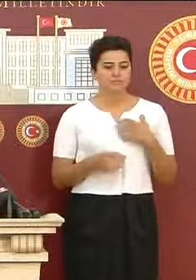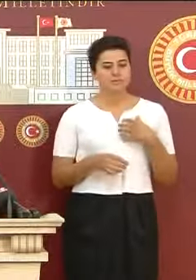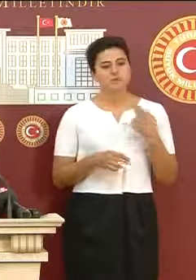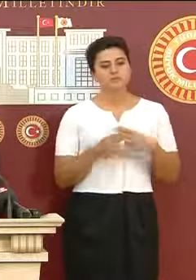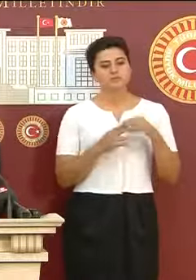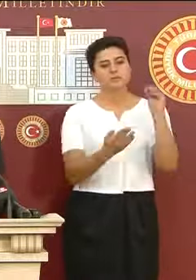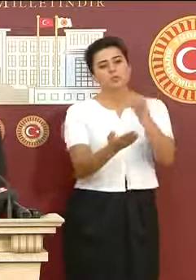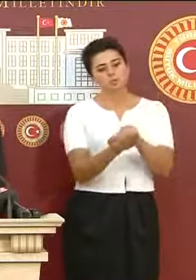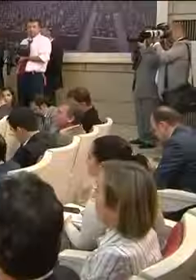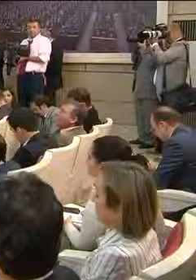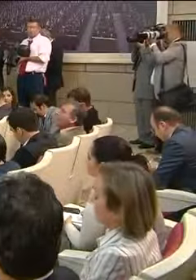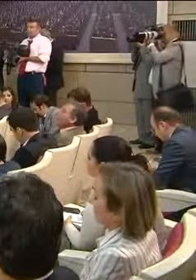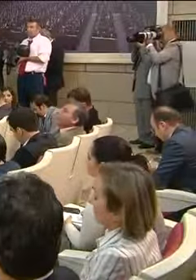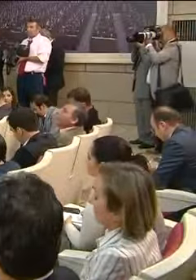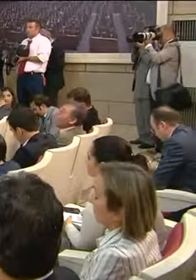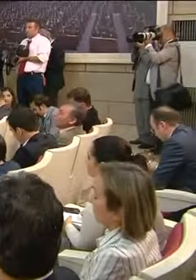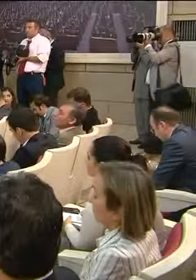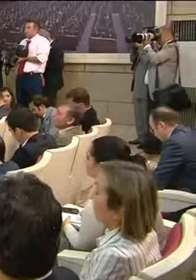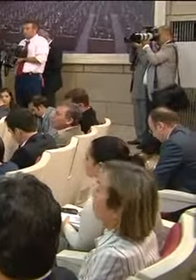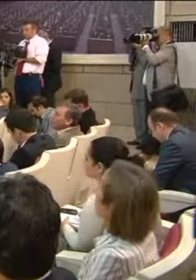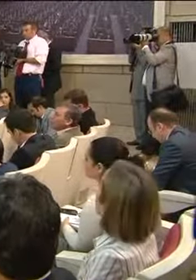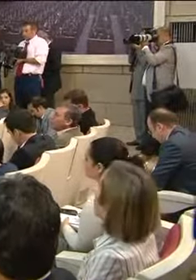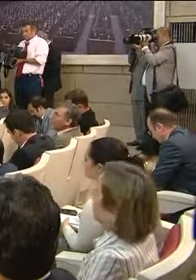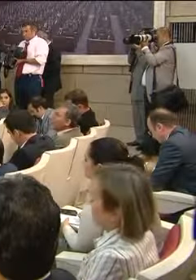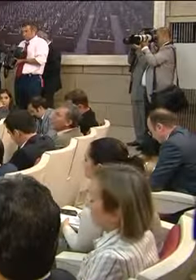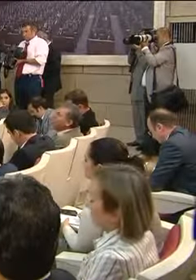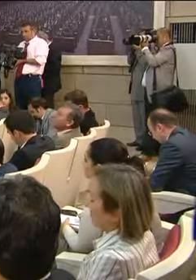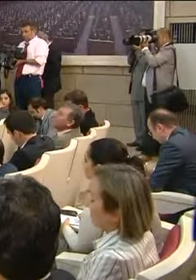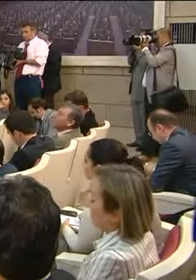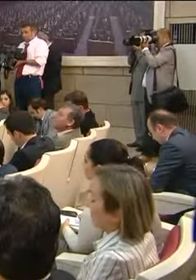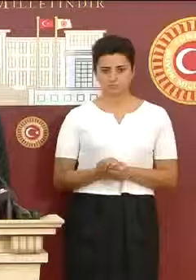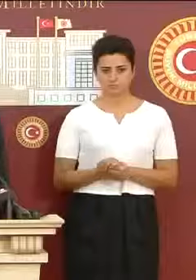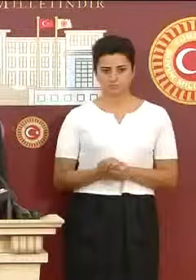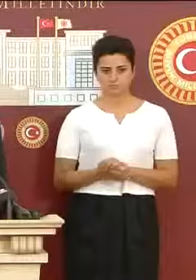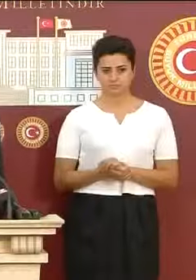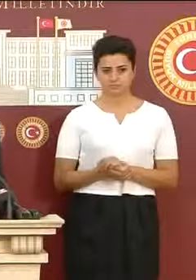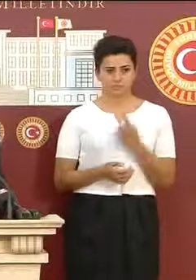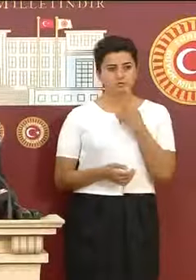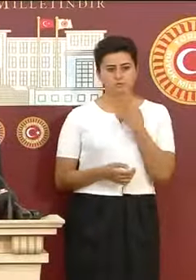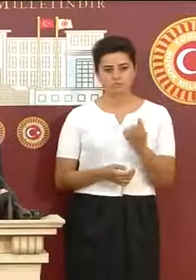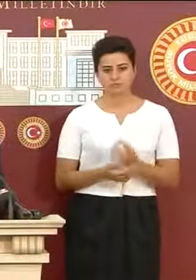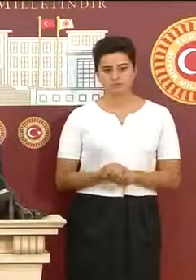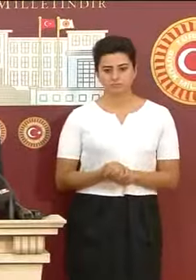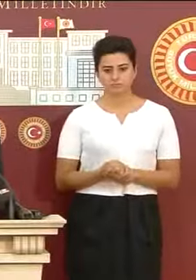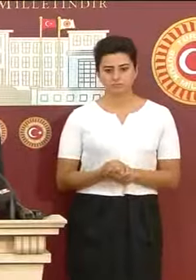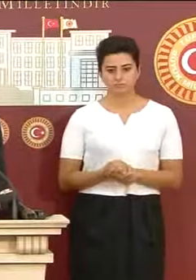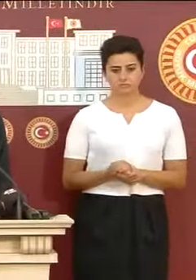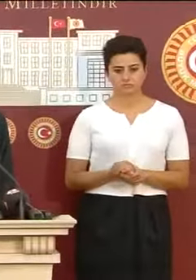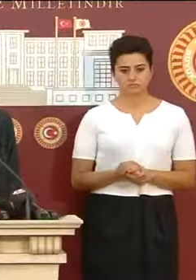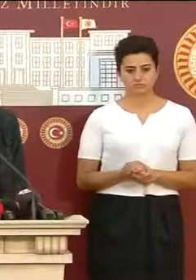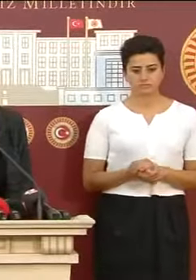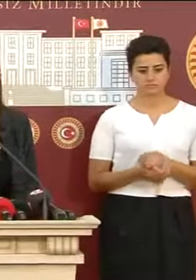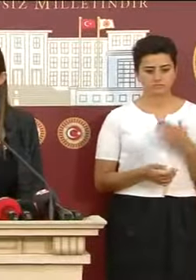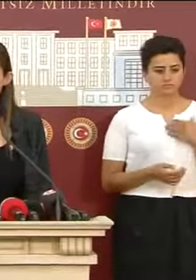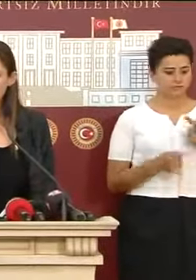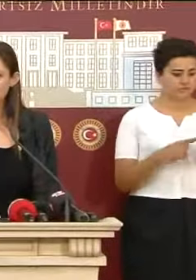Sadece adım var bu meselede. Şafak Pavey, kendisinin pantolon giymesi dışında daha önemli gündemleri olduğunu belirtti. Benim gündemimde olan